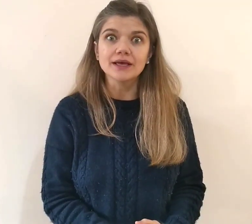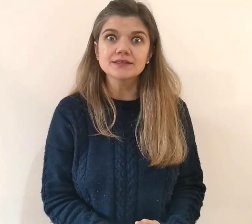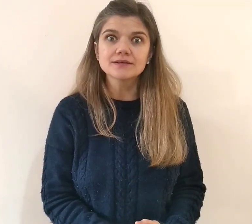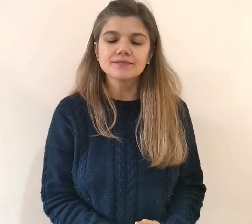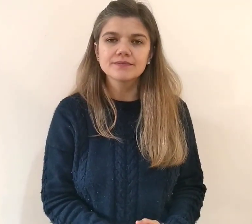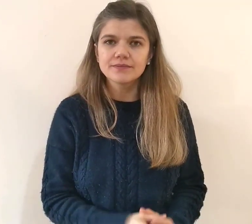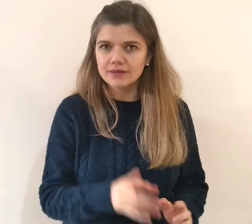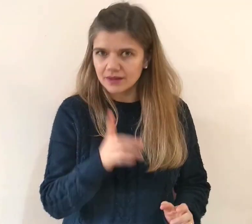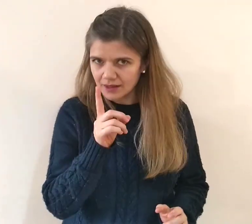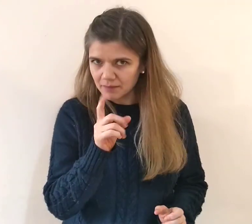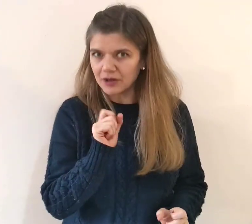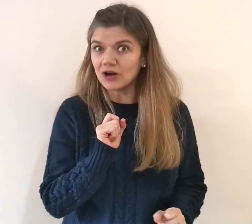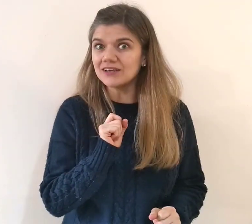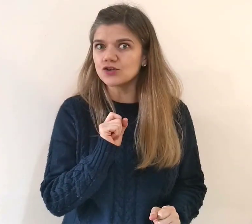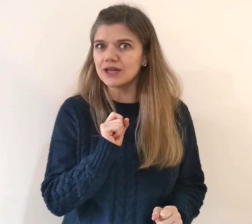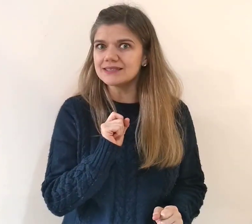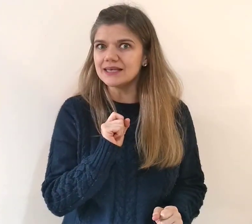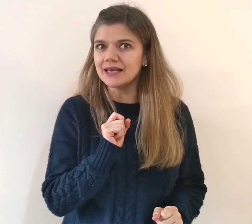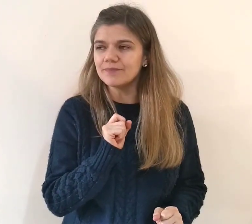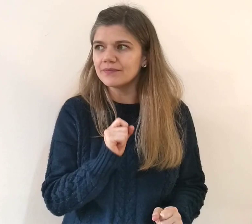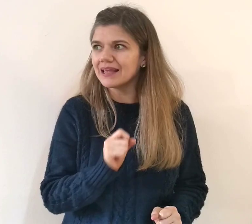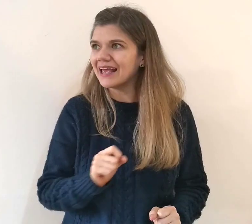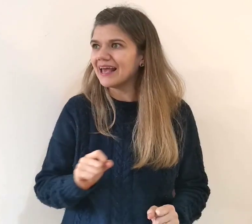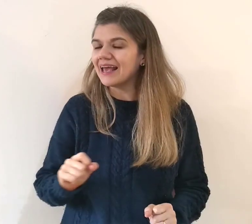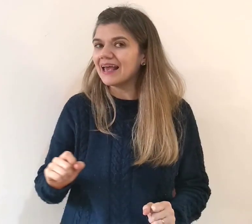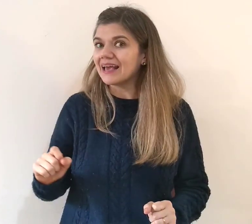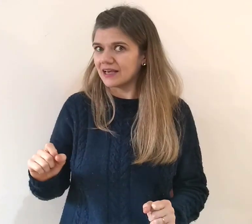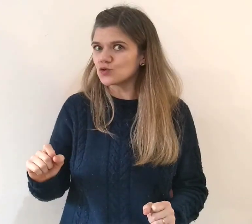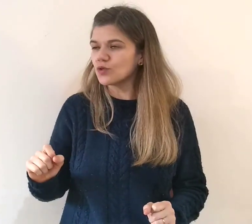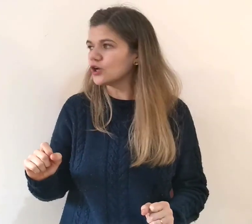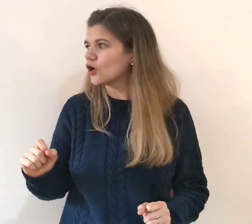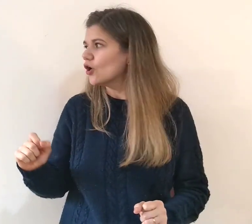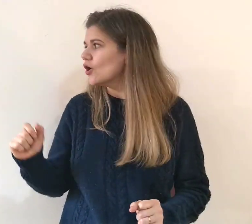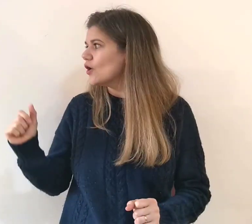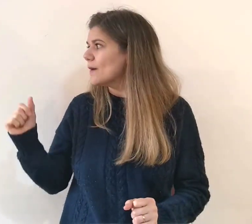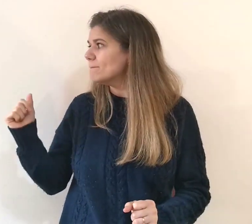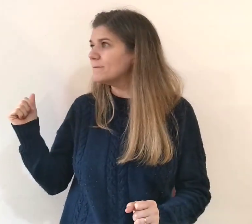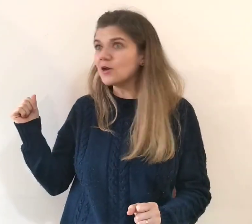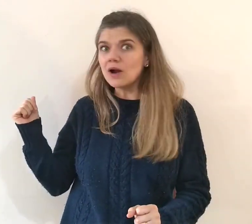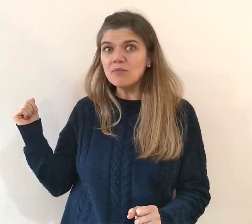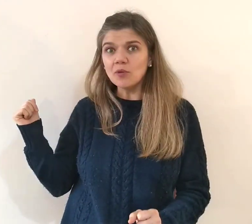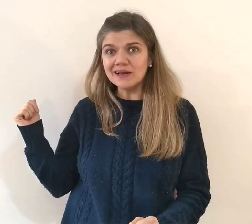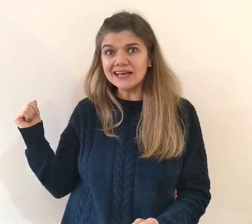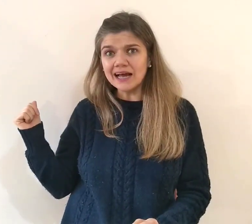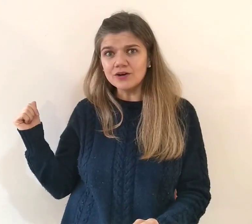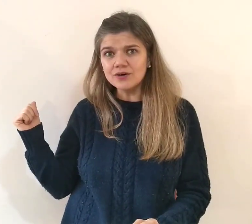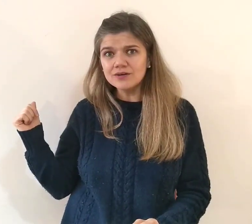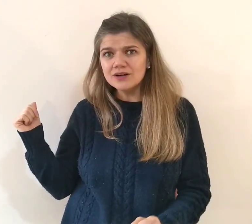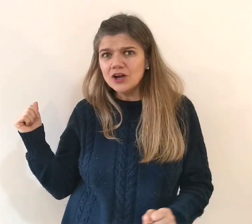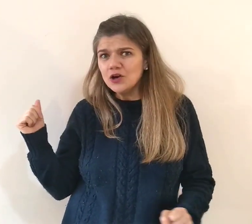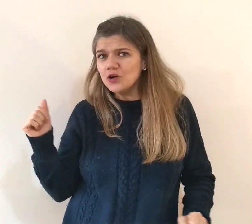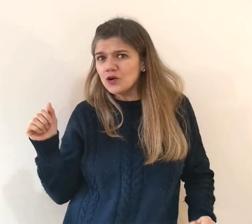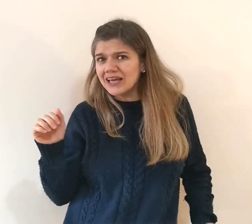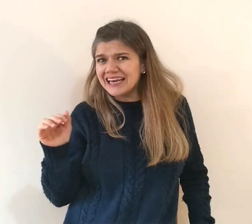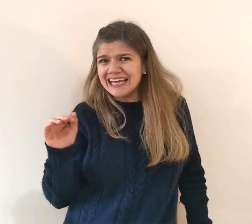es. Pero la historia sigue. Jesús dijo, pero el publicano no quería